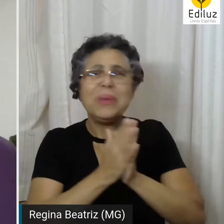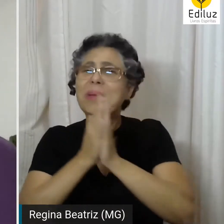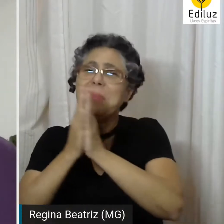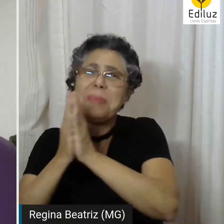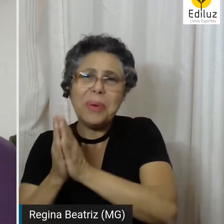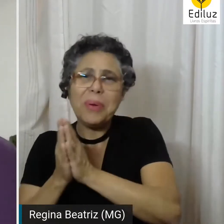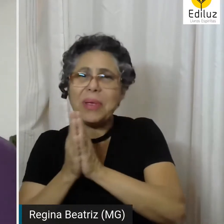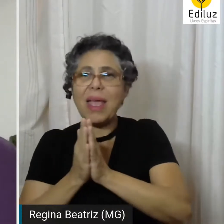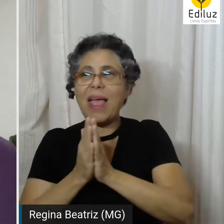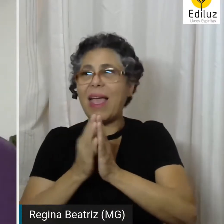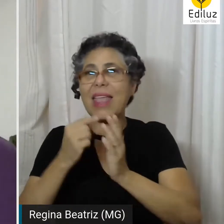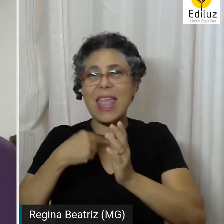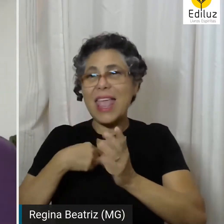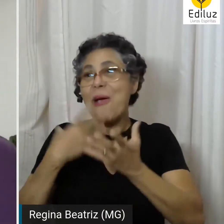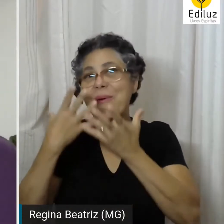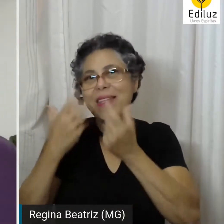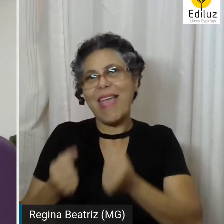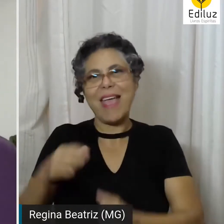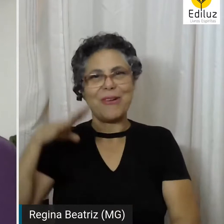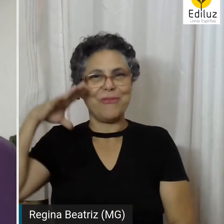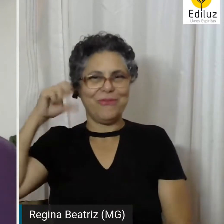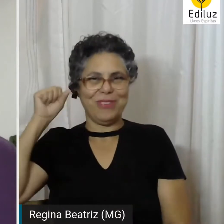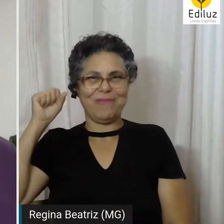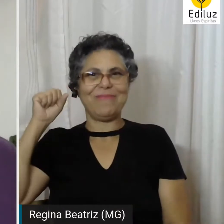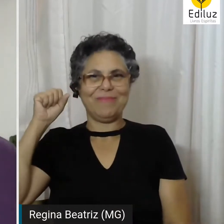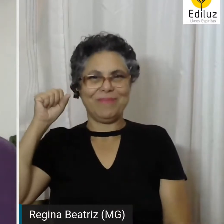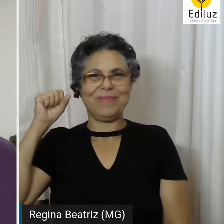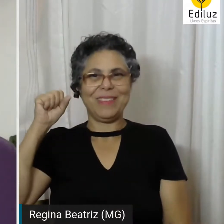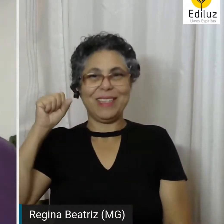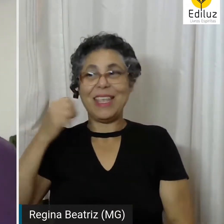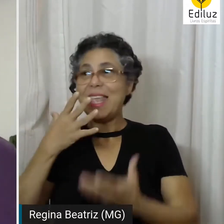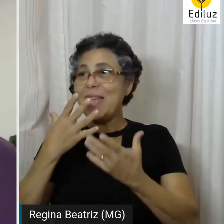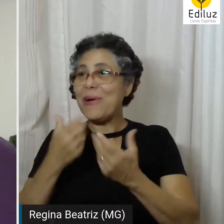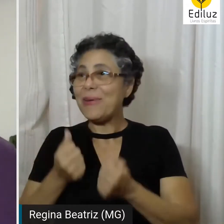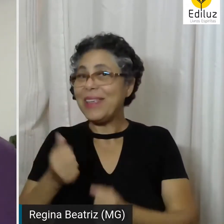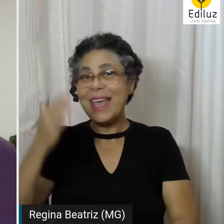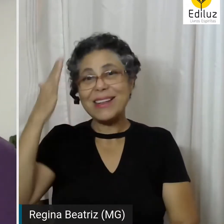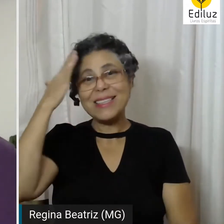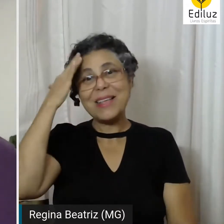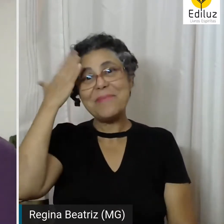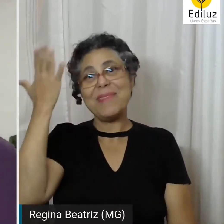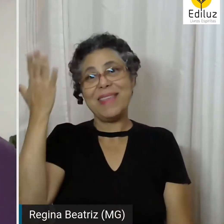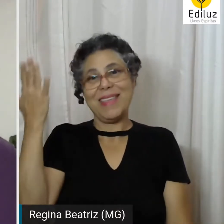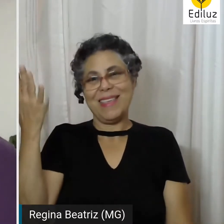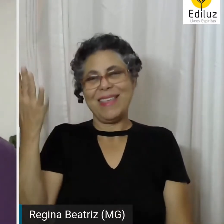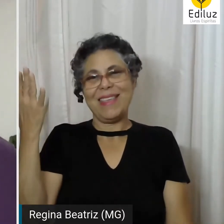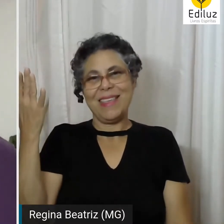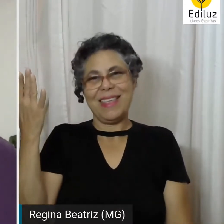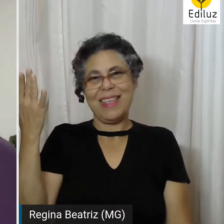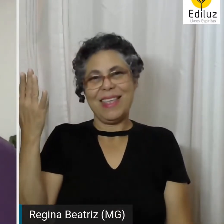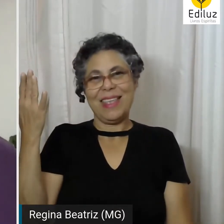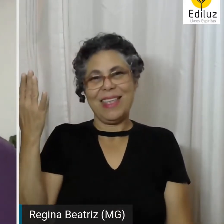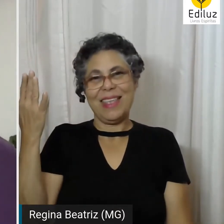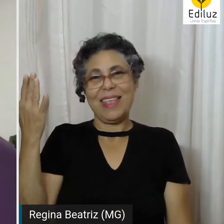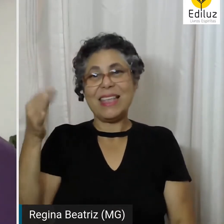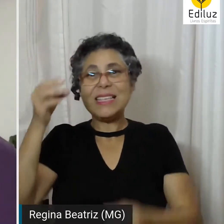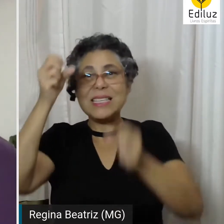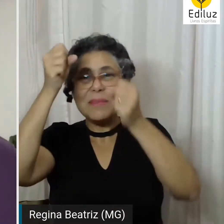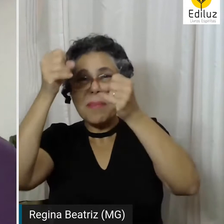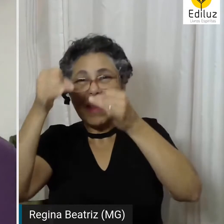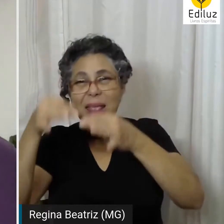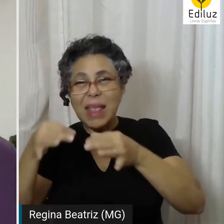o que queremos ouvir. Um conjunto de simpatia que muitas vezes se explica e se